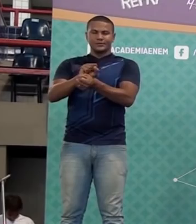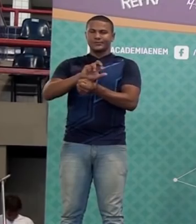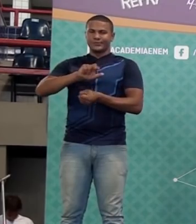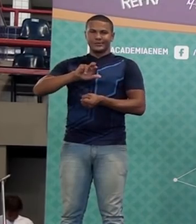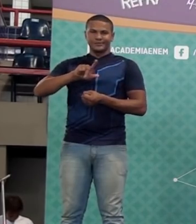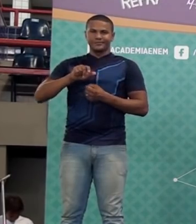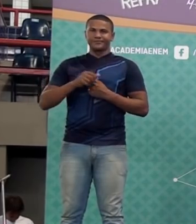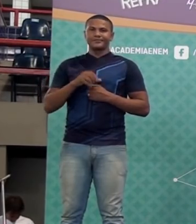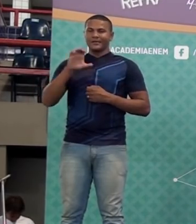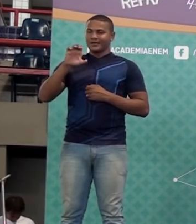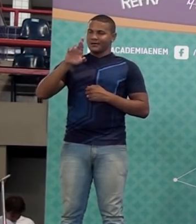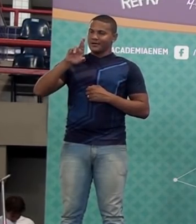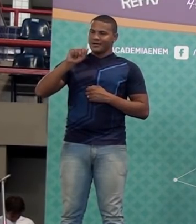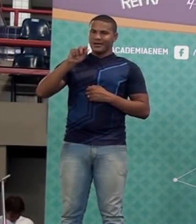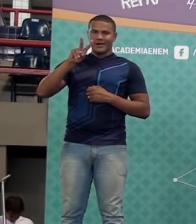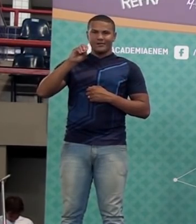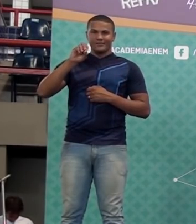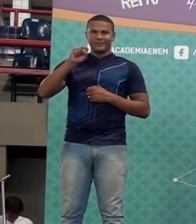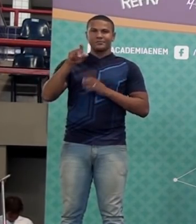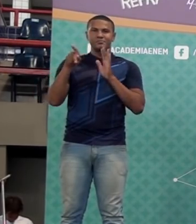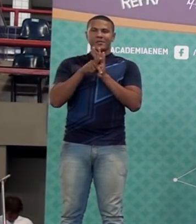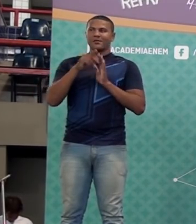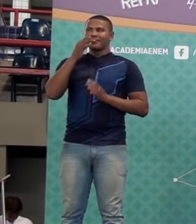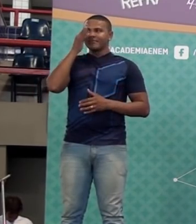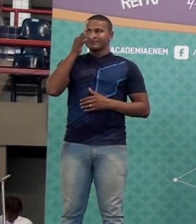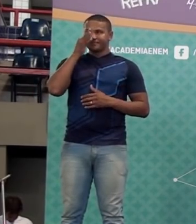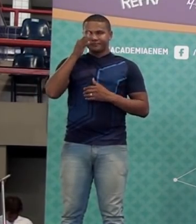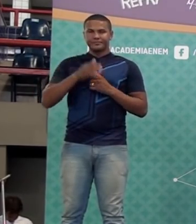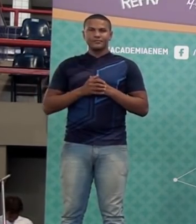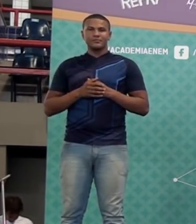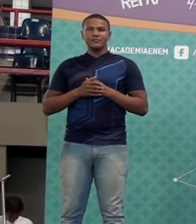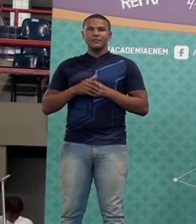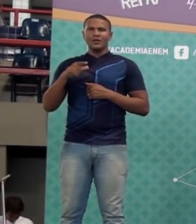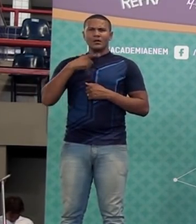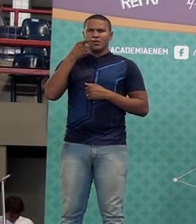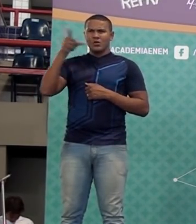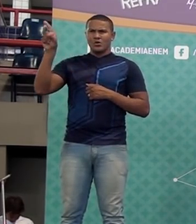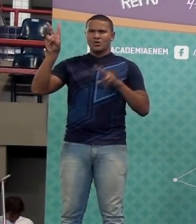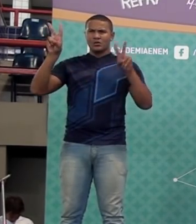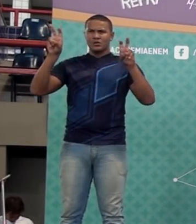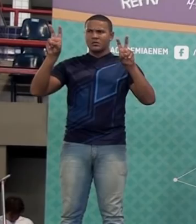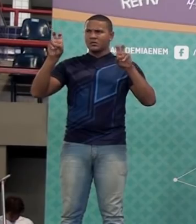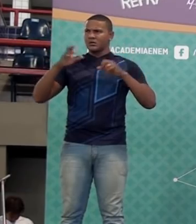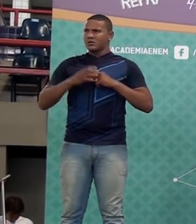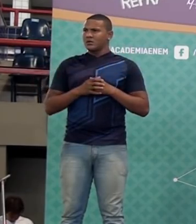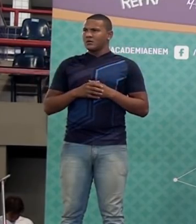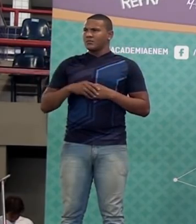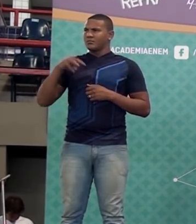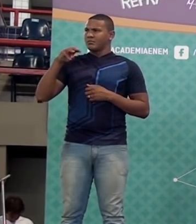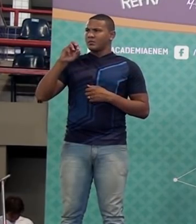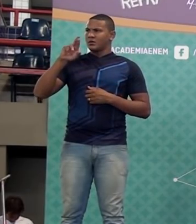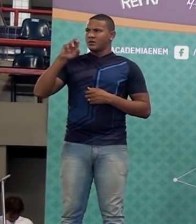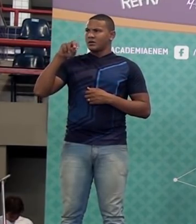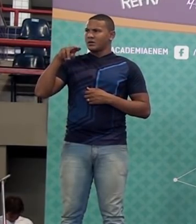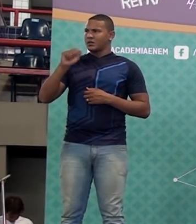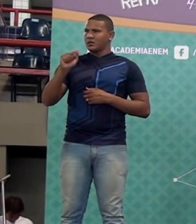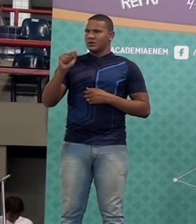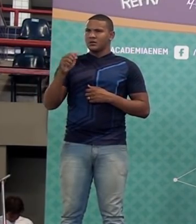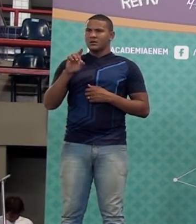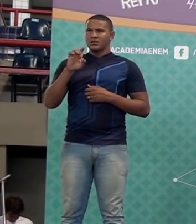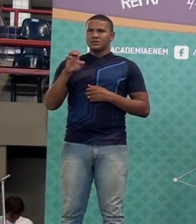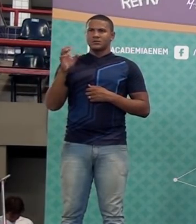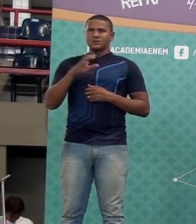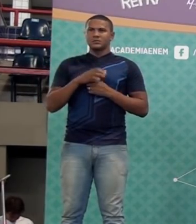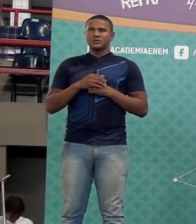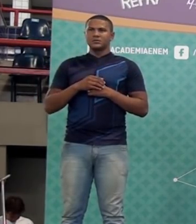a palavra é essa. Tem uma outra canção chamada Morena de Angola. Vocês não conhecem Chico Buarque de Holanda não, né? Alguém conhece o Chico Buarque de Holanda